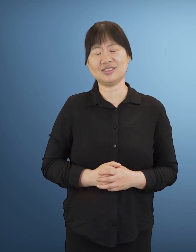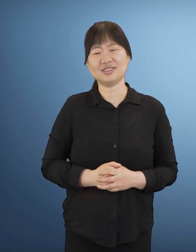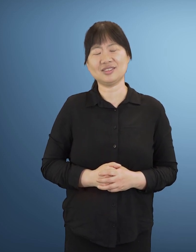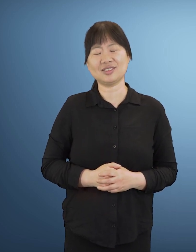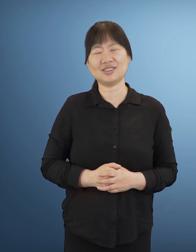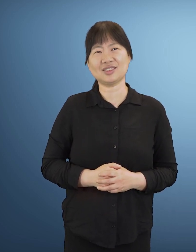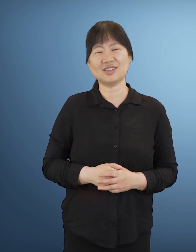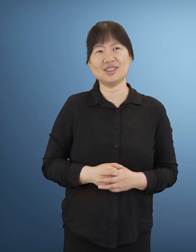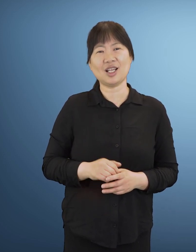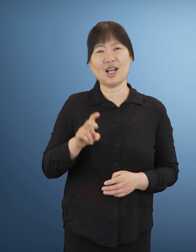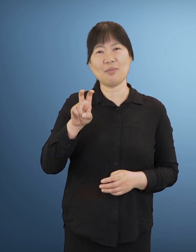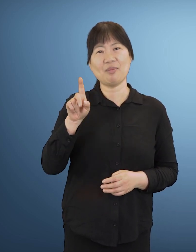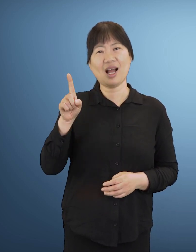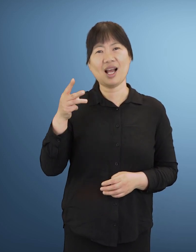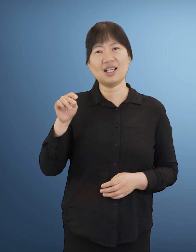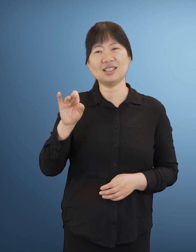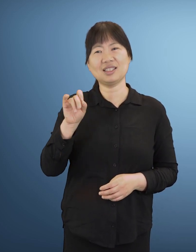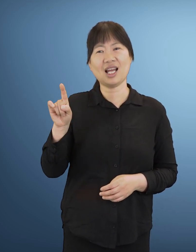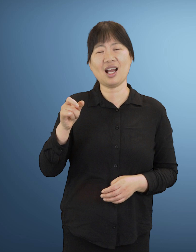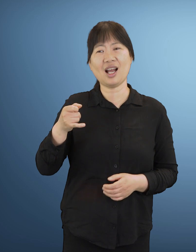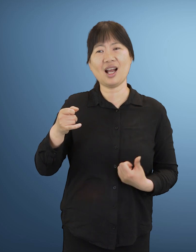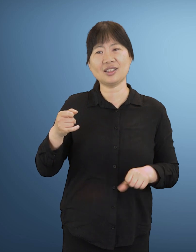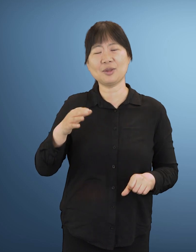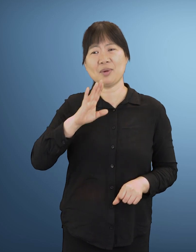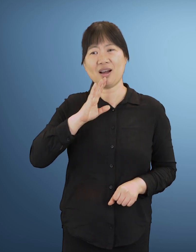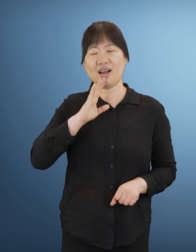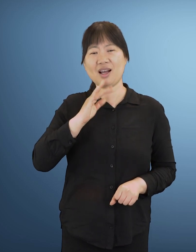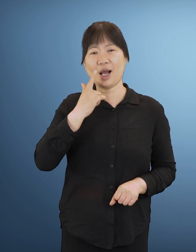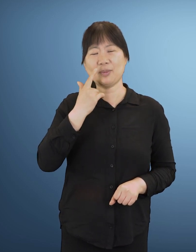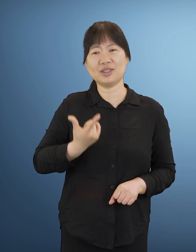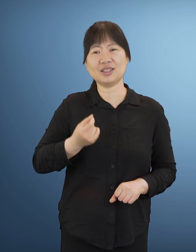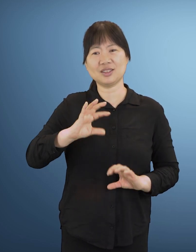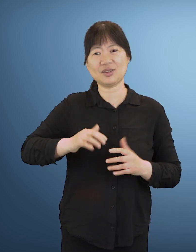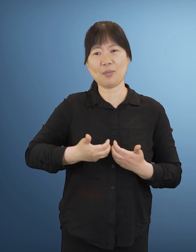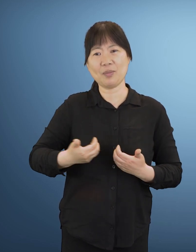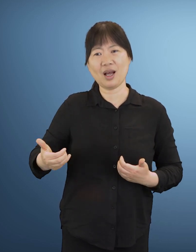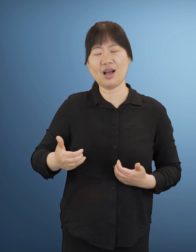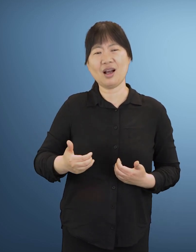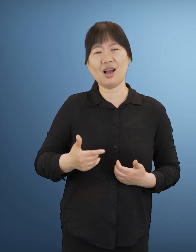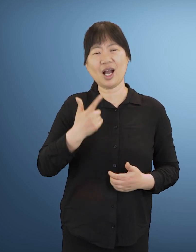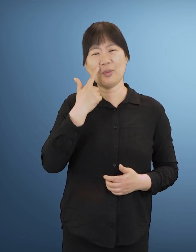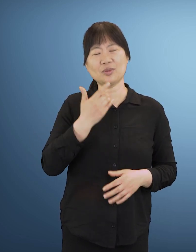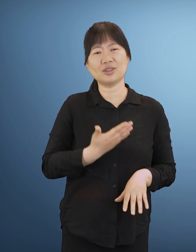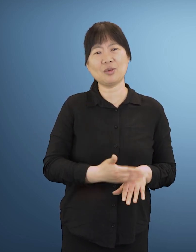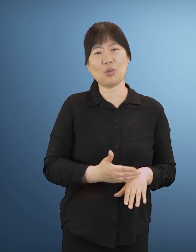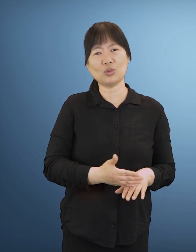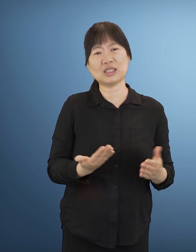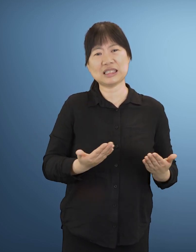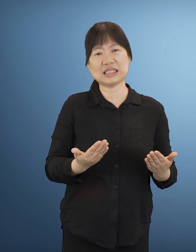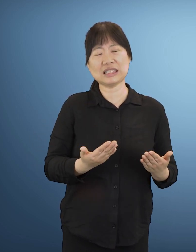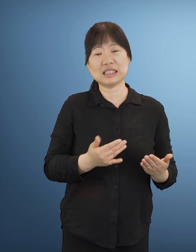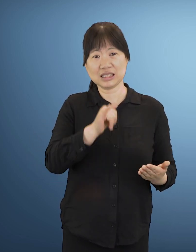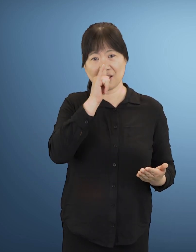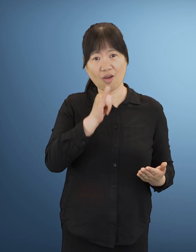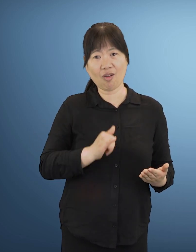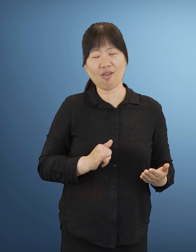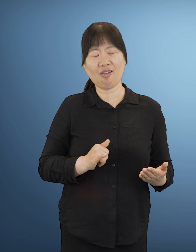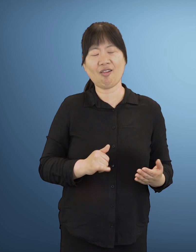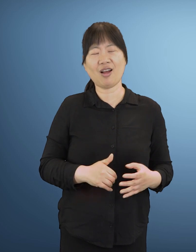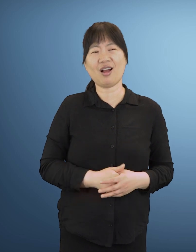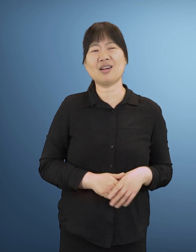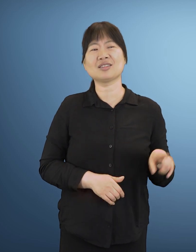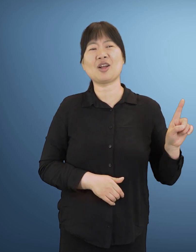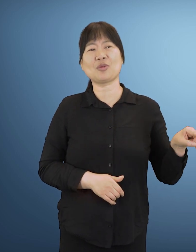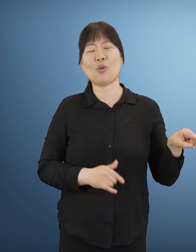마리아 그 집 아들 맞지? 그 아버지 일찍 돌아가시고 그 아버지가 목수했잖아, 목수. 그래서 쟤도